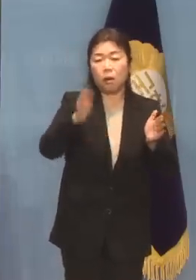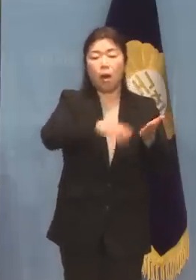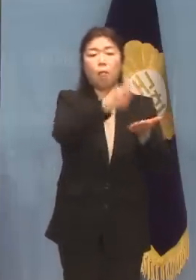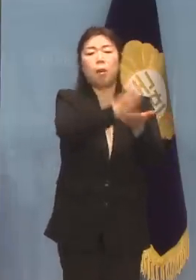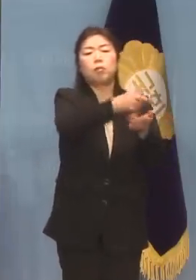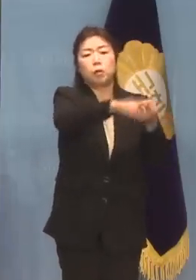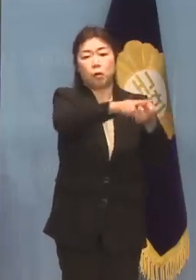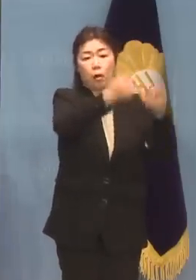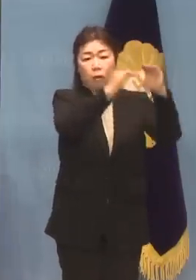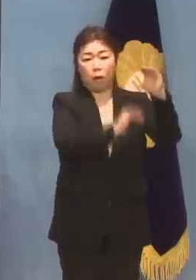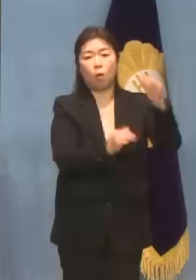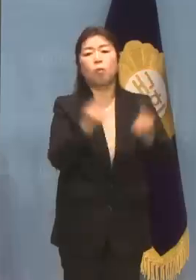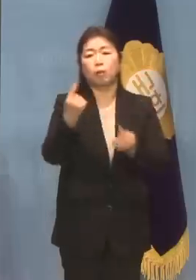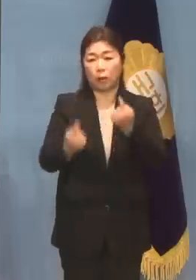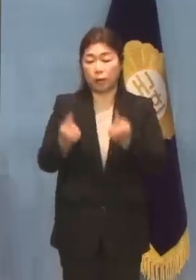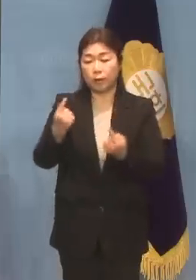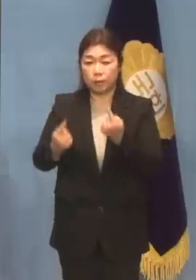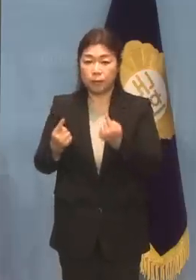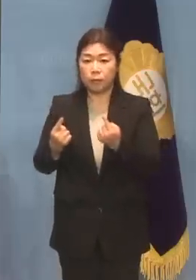법적인 내용에 앞서서